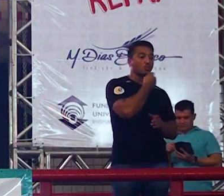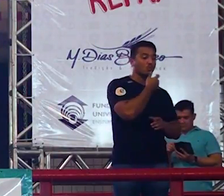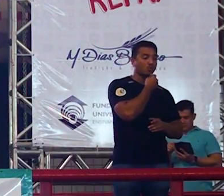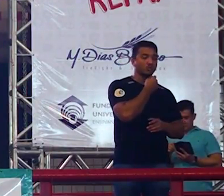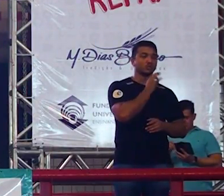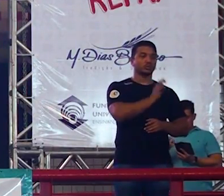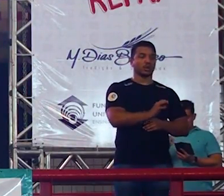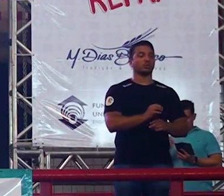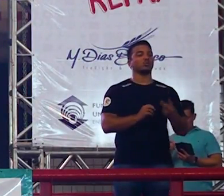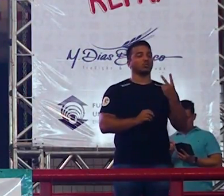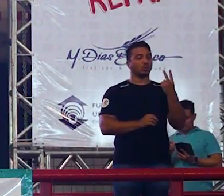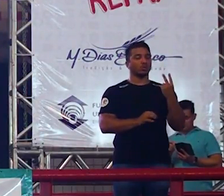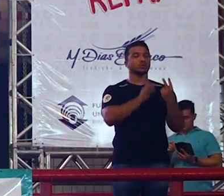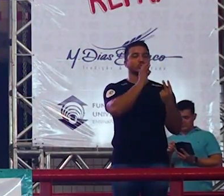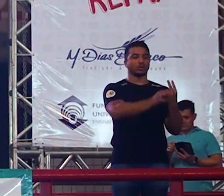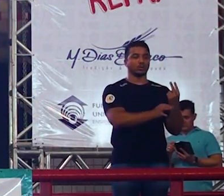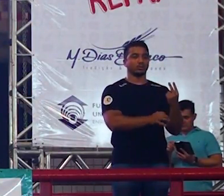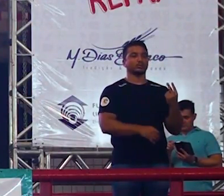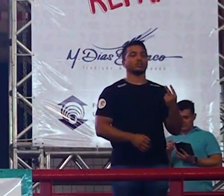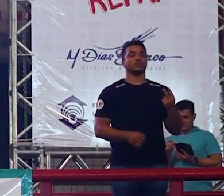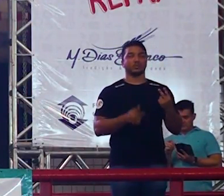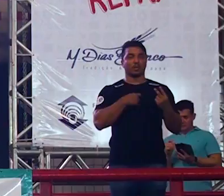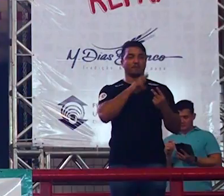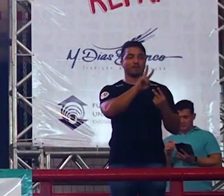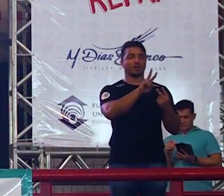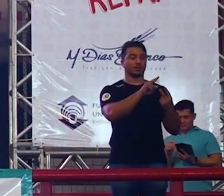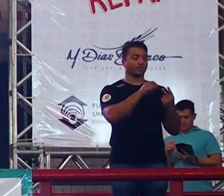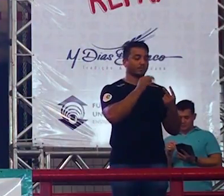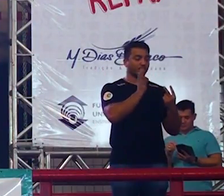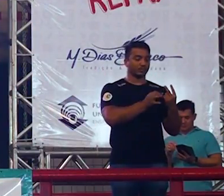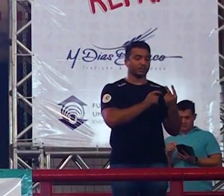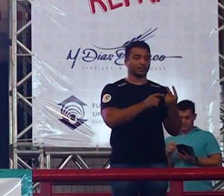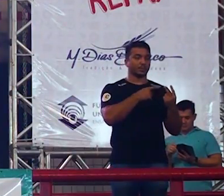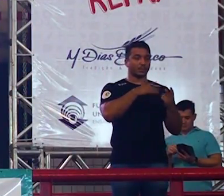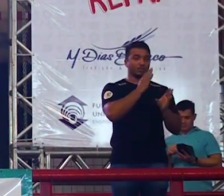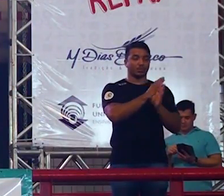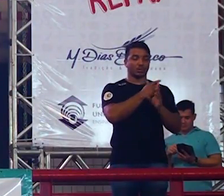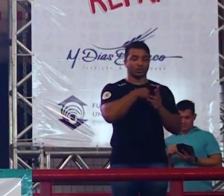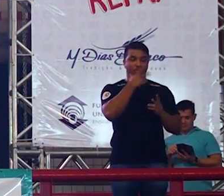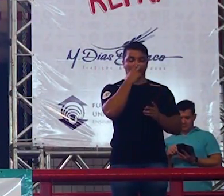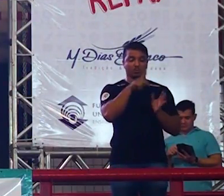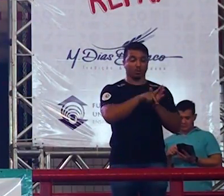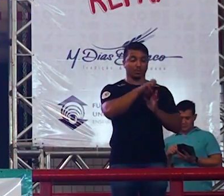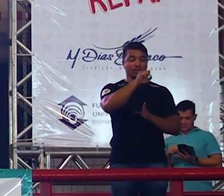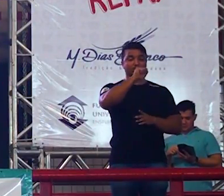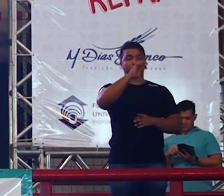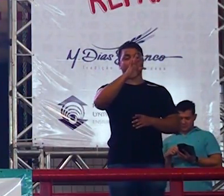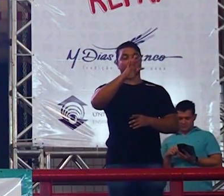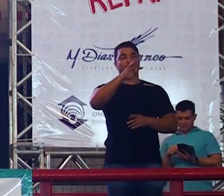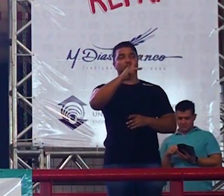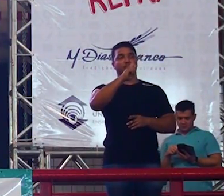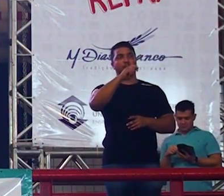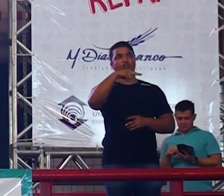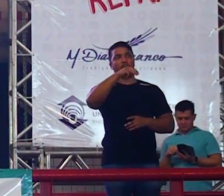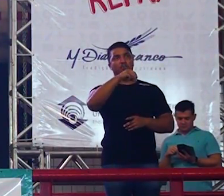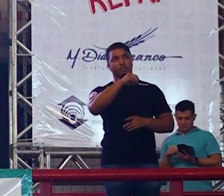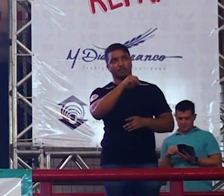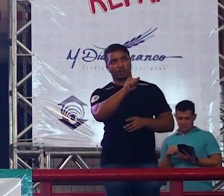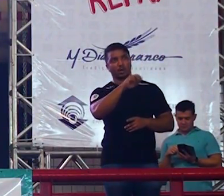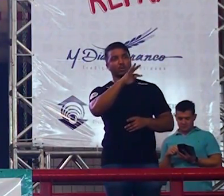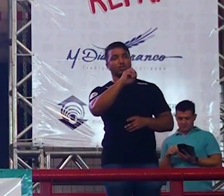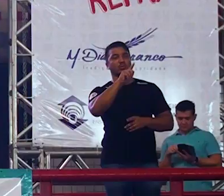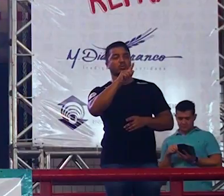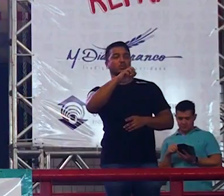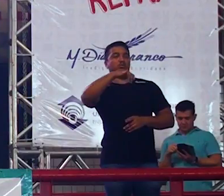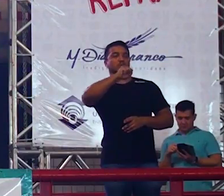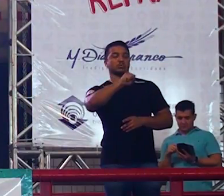correto? Os espermatozoides feito por quem? Por espermatogônias, e a testosterona feito pelas